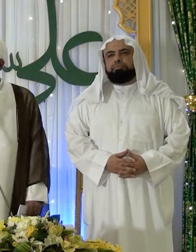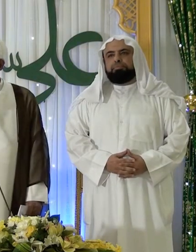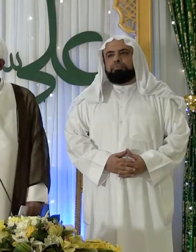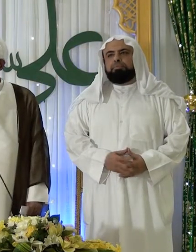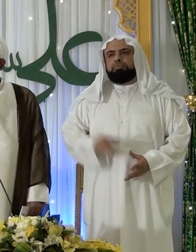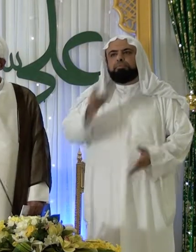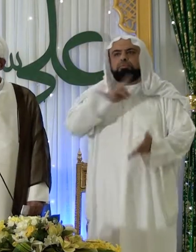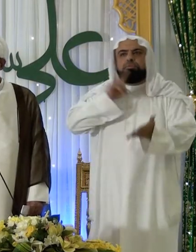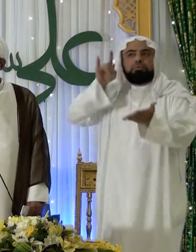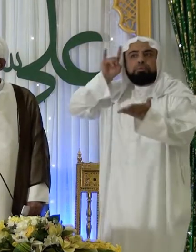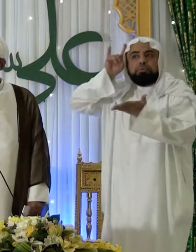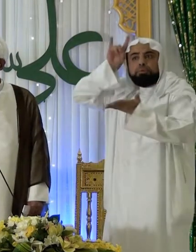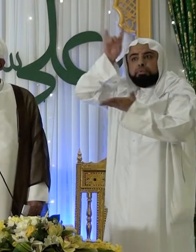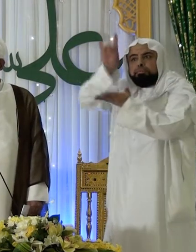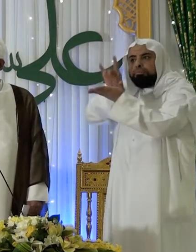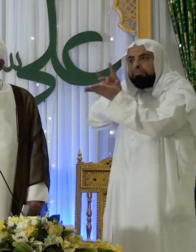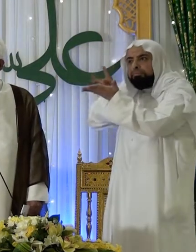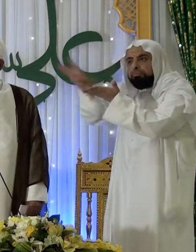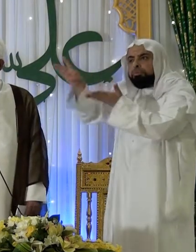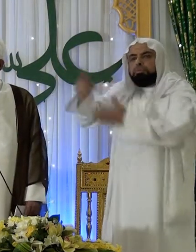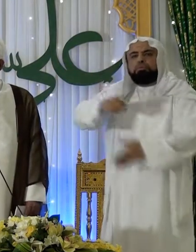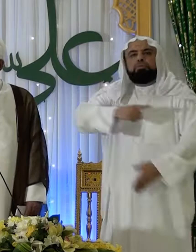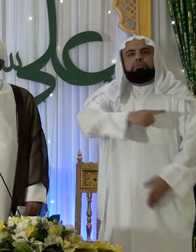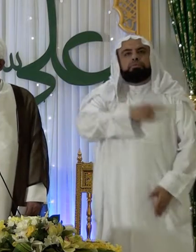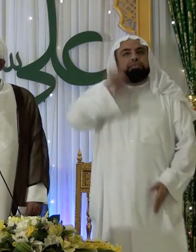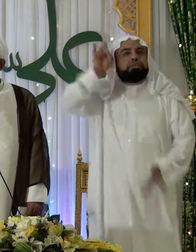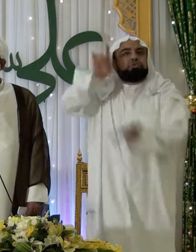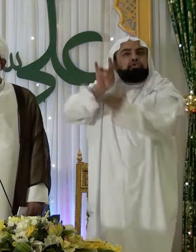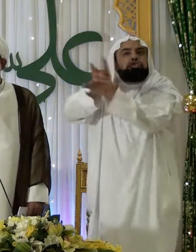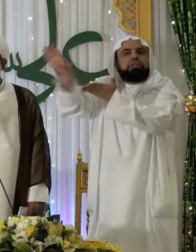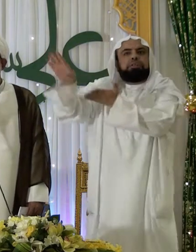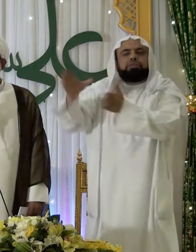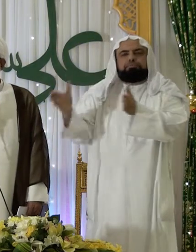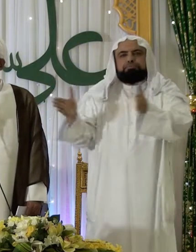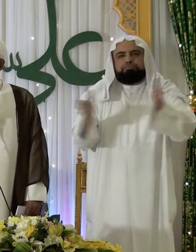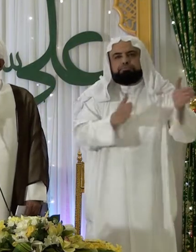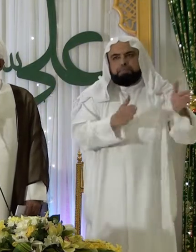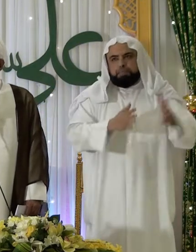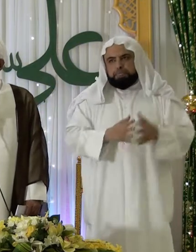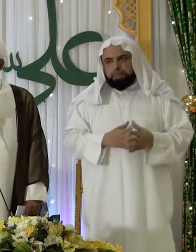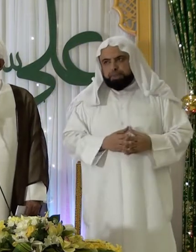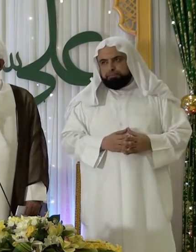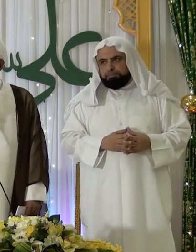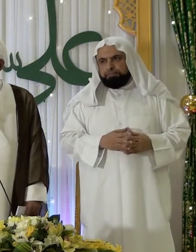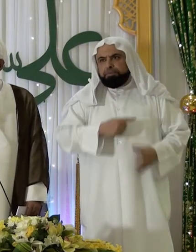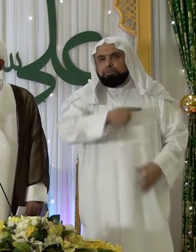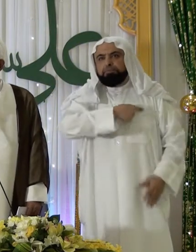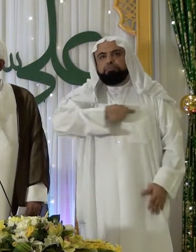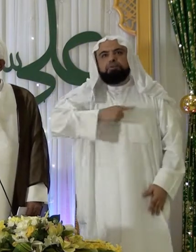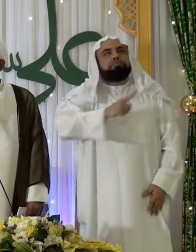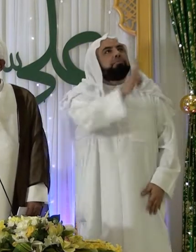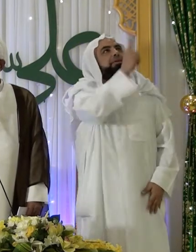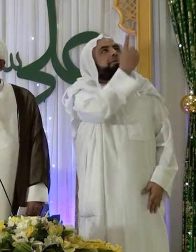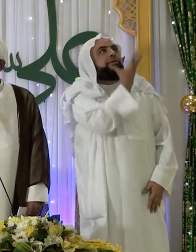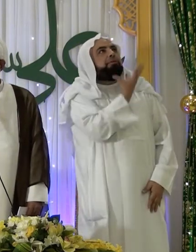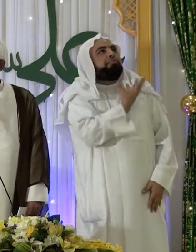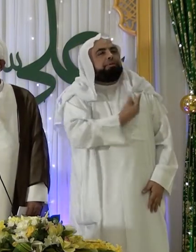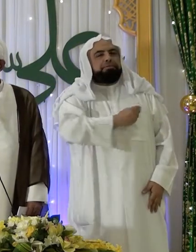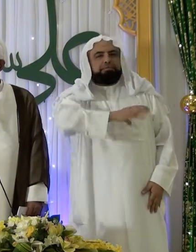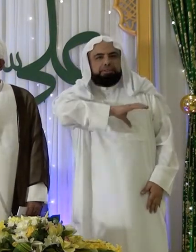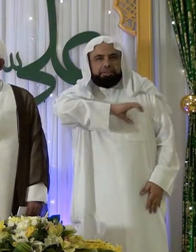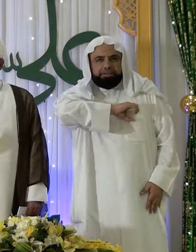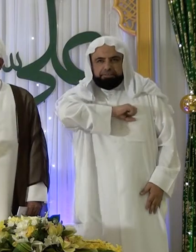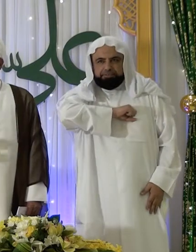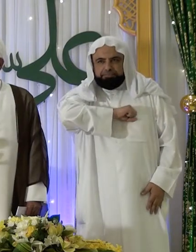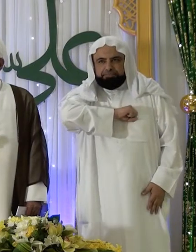أعوذ بالله السميع العليم من الشيطان الرجيم. بسم الله الرحمن